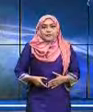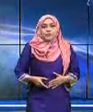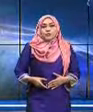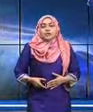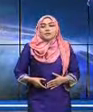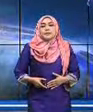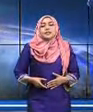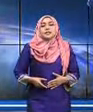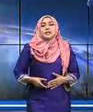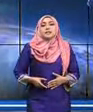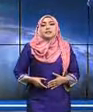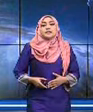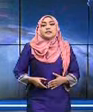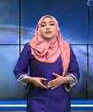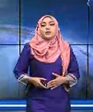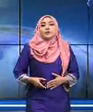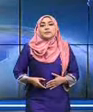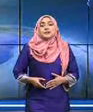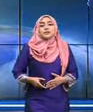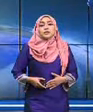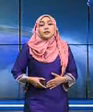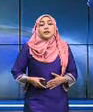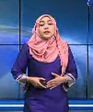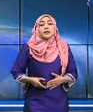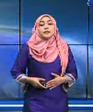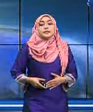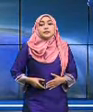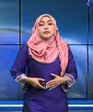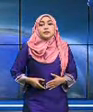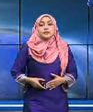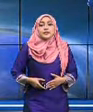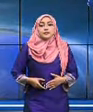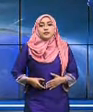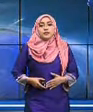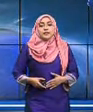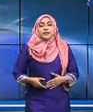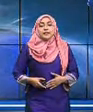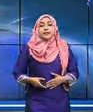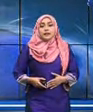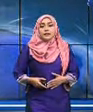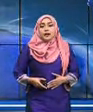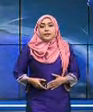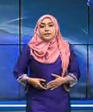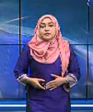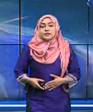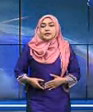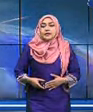Persatuan Bola Sepak Malaysia FAM mengenakan hukuman penggantungan perlawanan kepada 3 pemain susulan tindakan liar pada aksi Liga